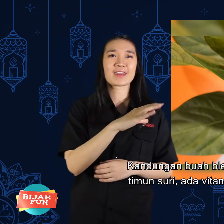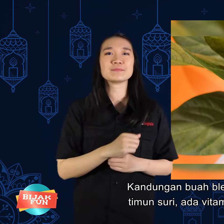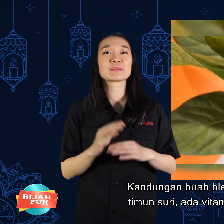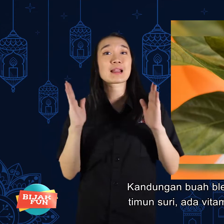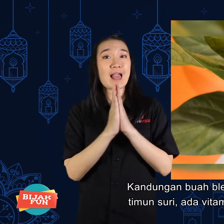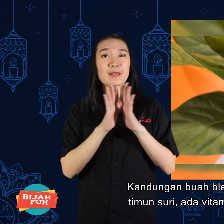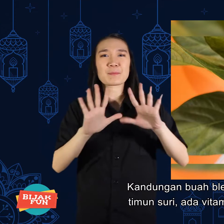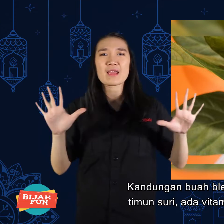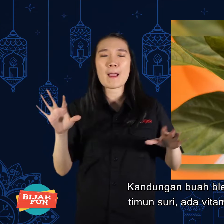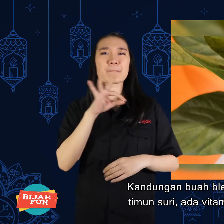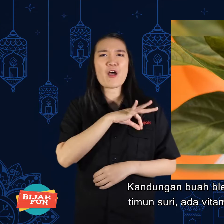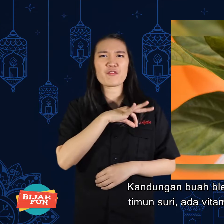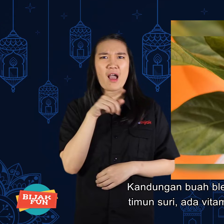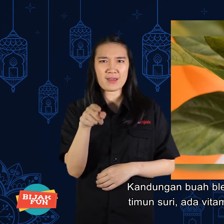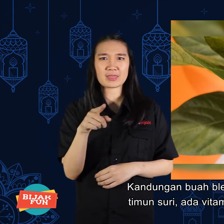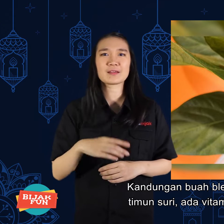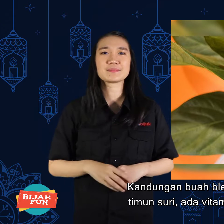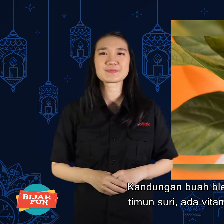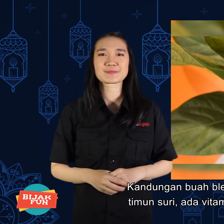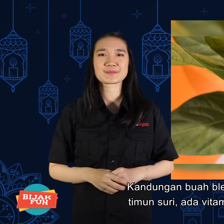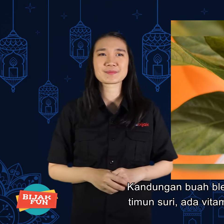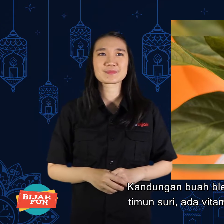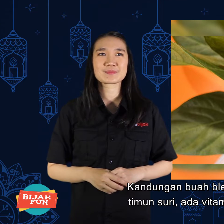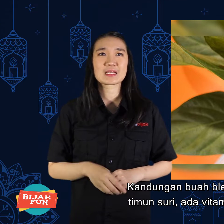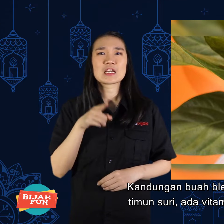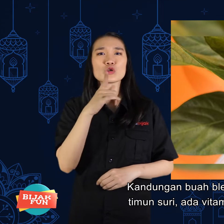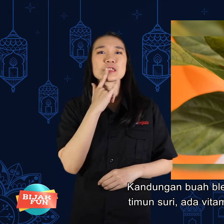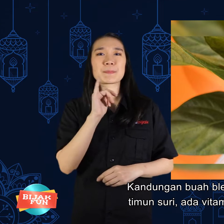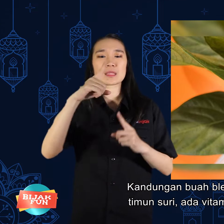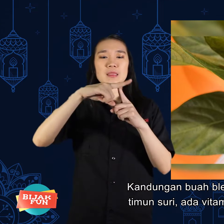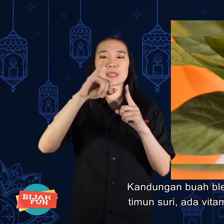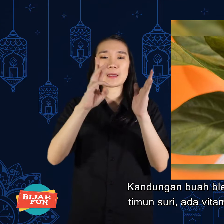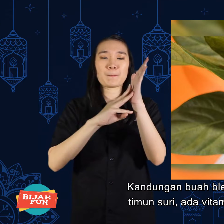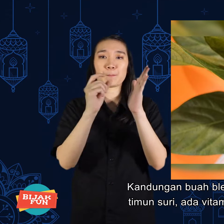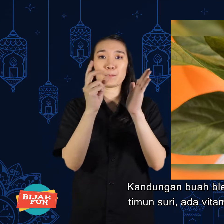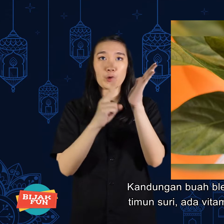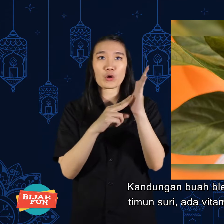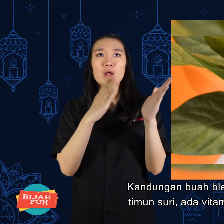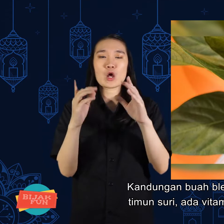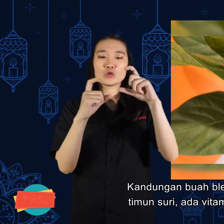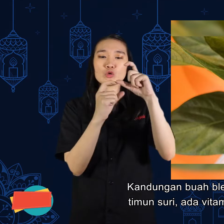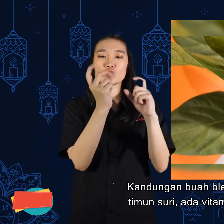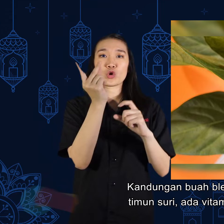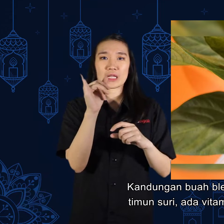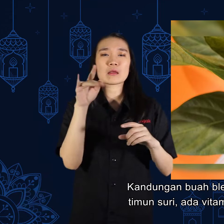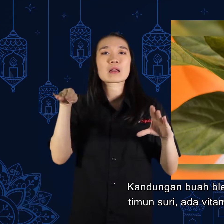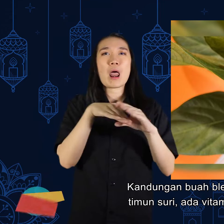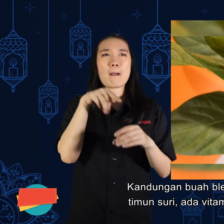Kandungan buah belewah seperti timun suri, ada vitamin A, B,